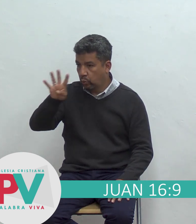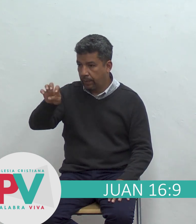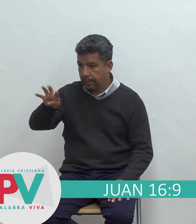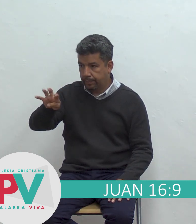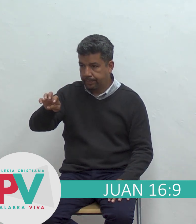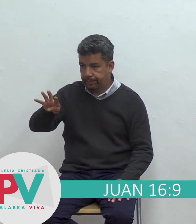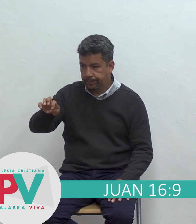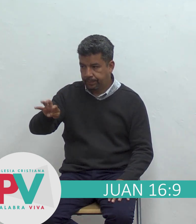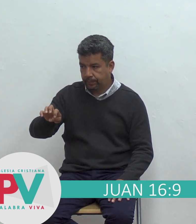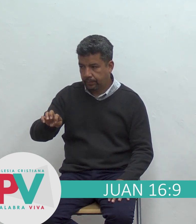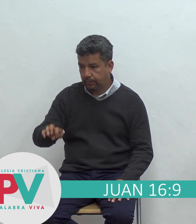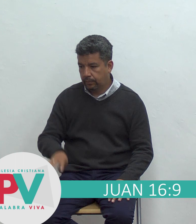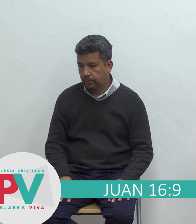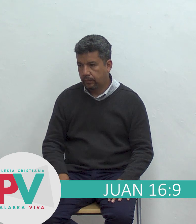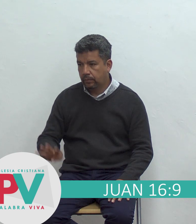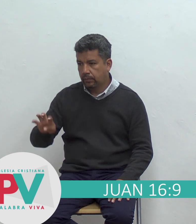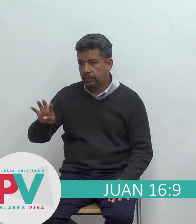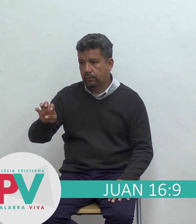9.